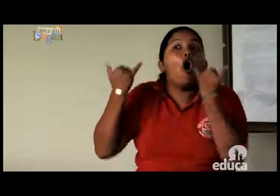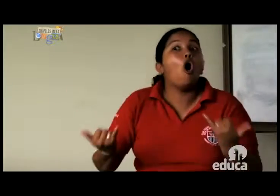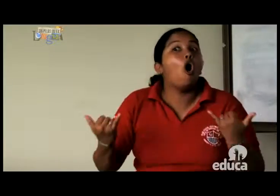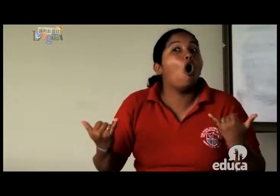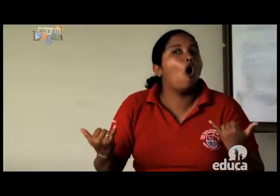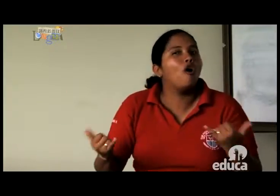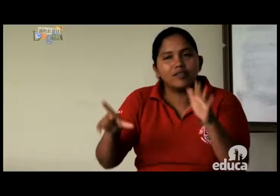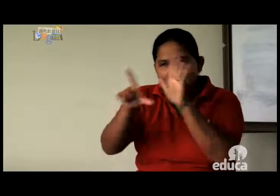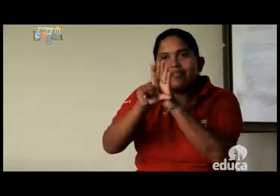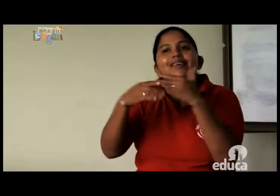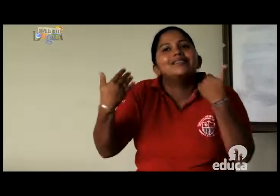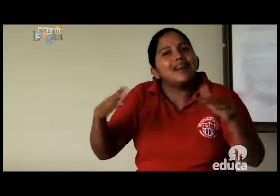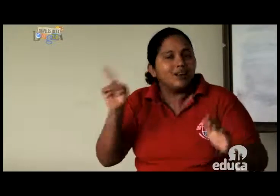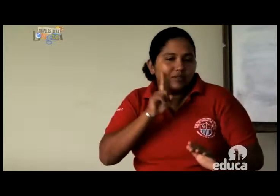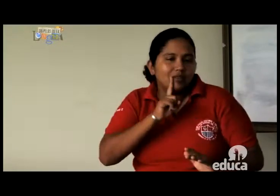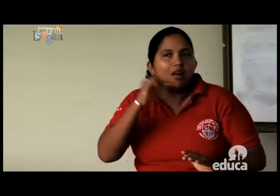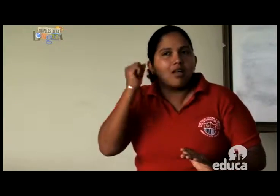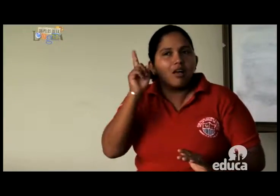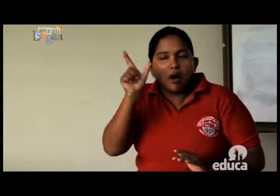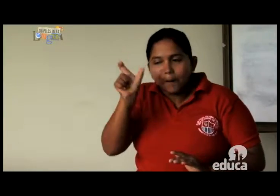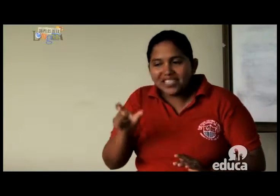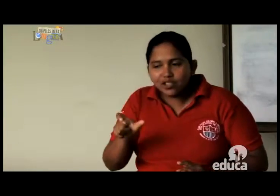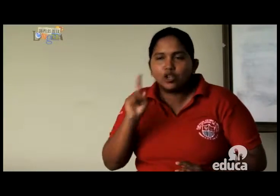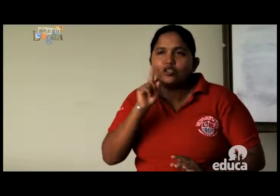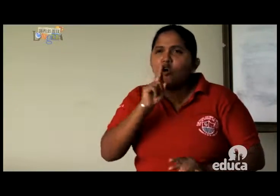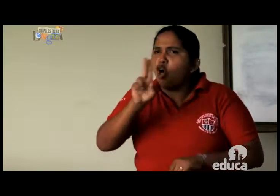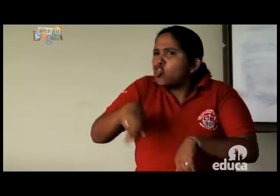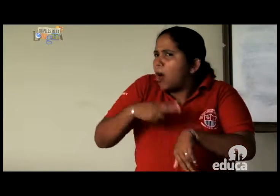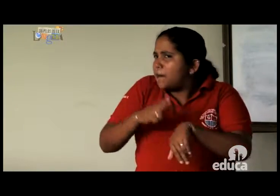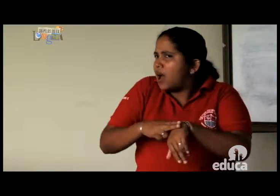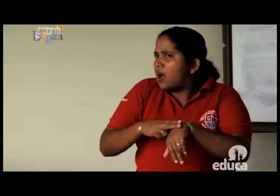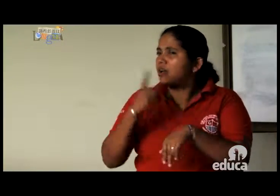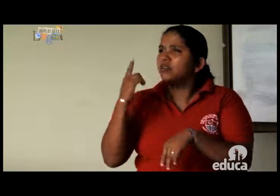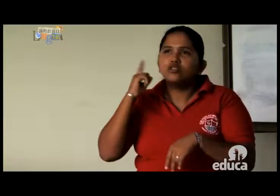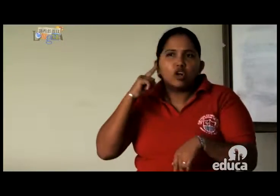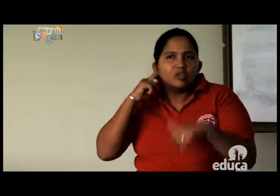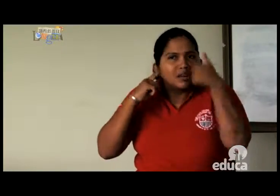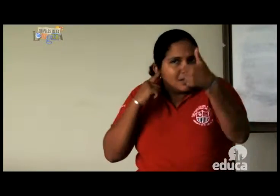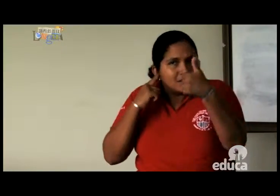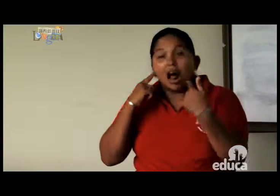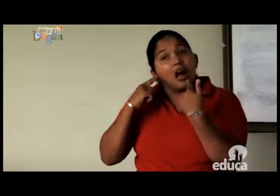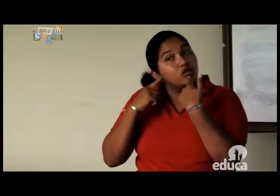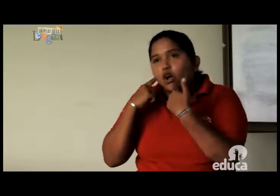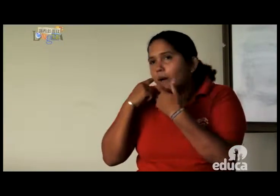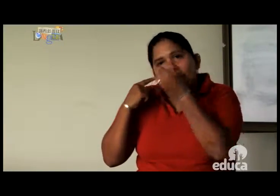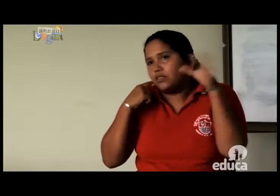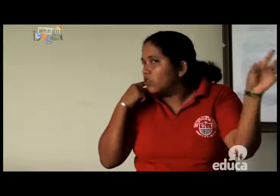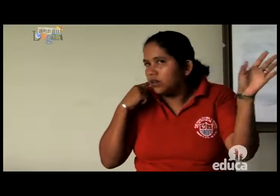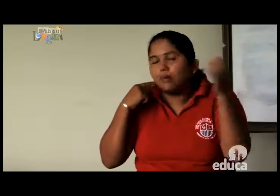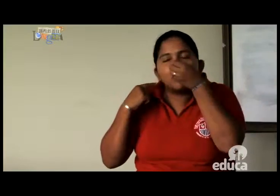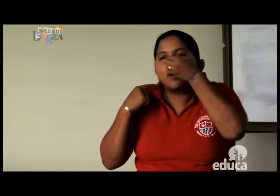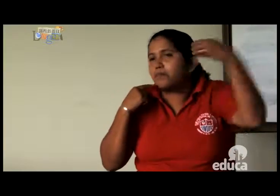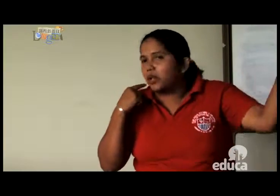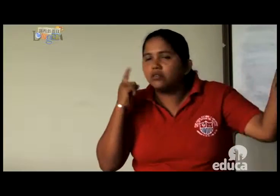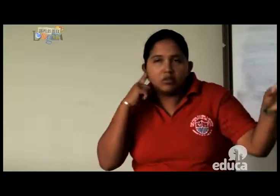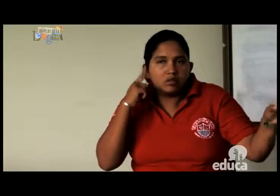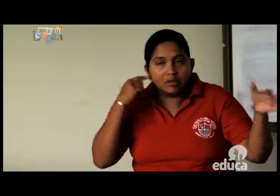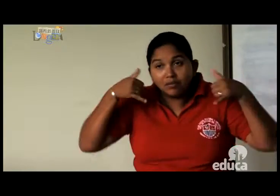Eso es desconocer. Hoy la ley dice que primero la persona es persona y luego la deficiencia.